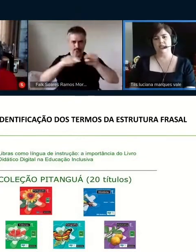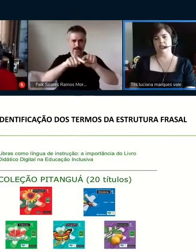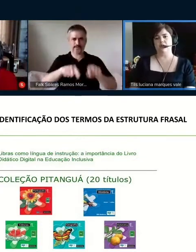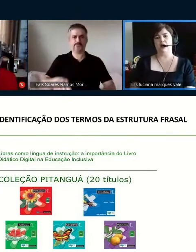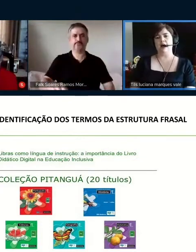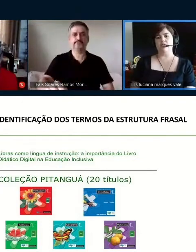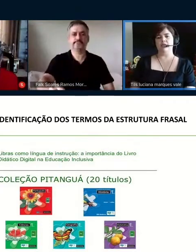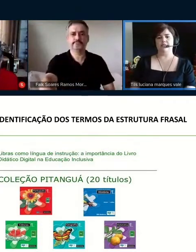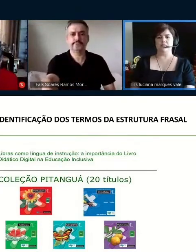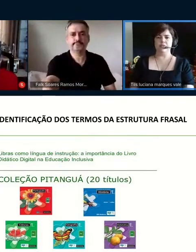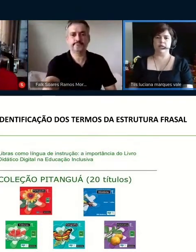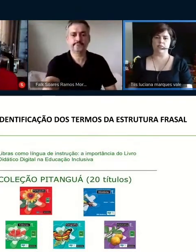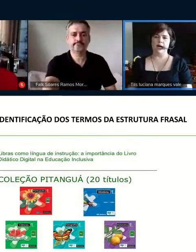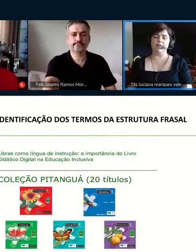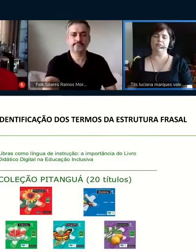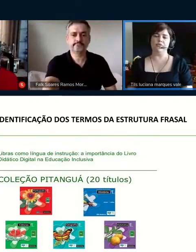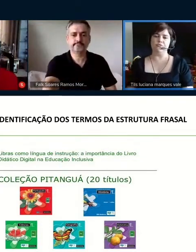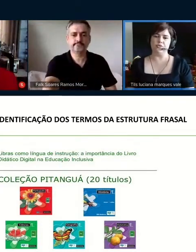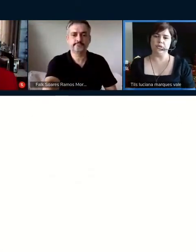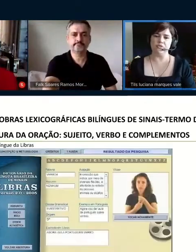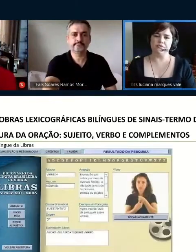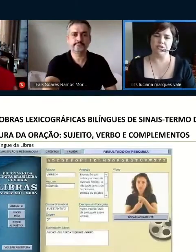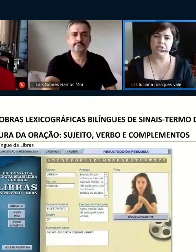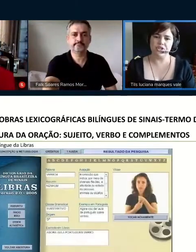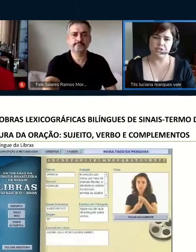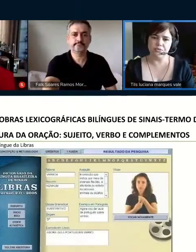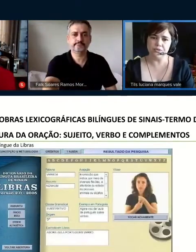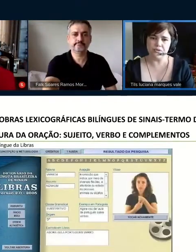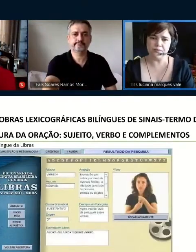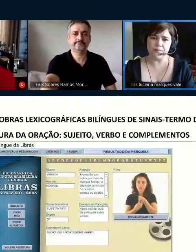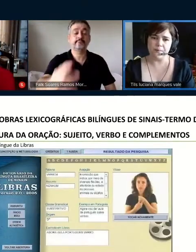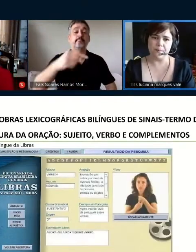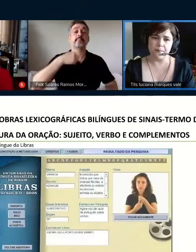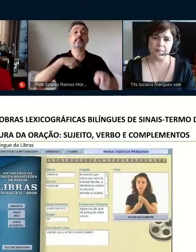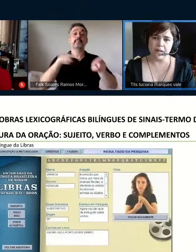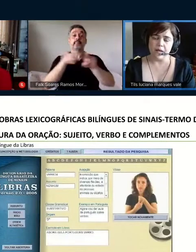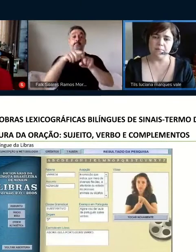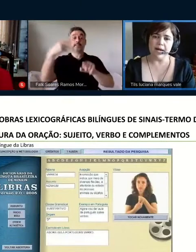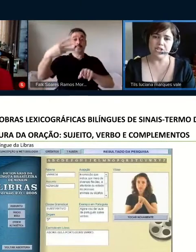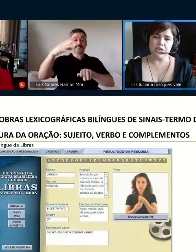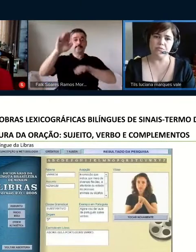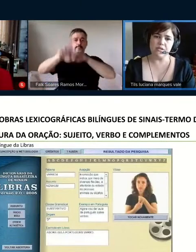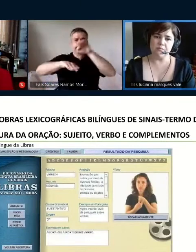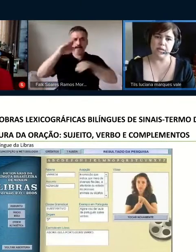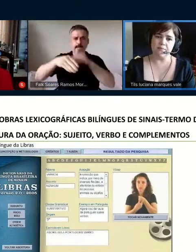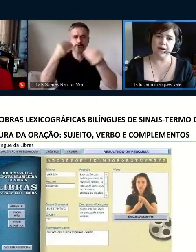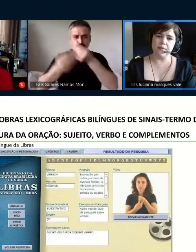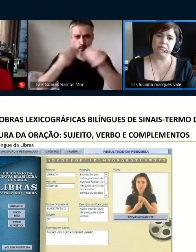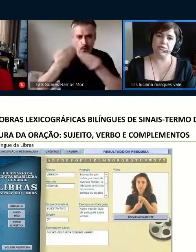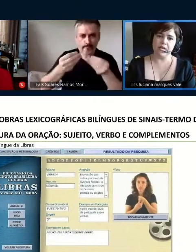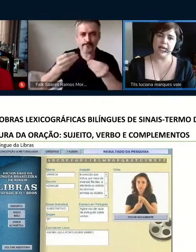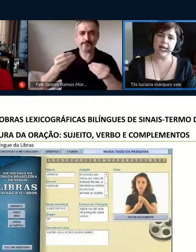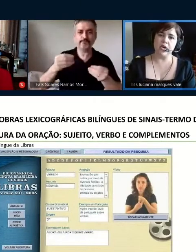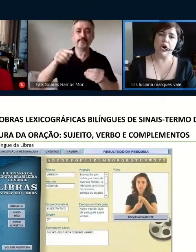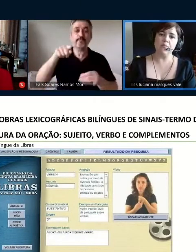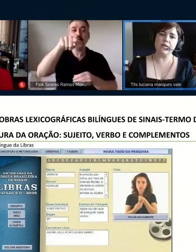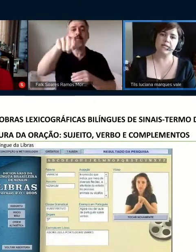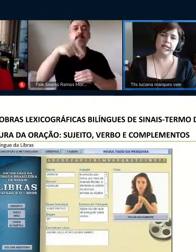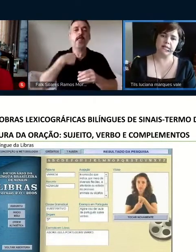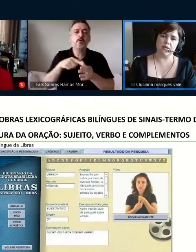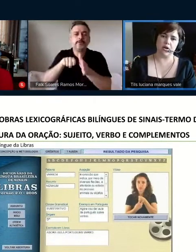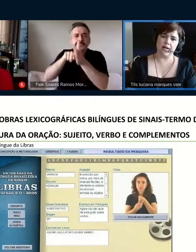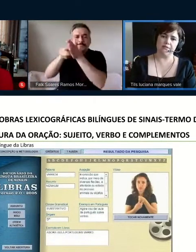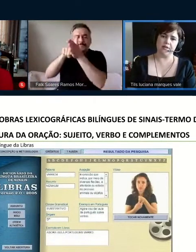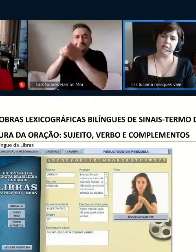coletamos aqui a coleção Pitanguá, que foram um total de 20 títulos. Partimos também para a busca em